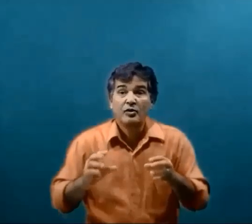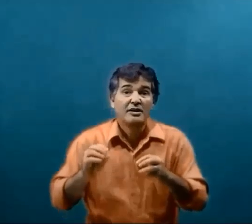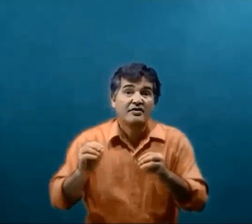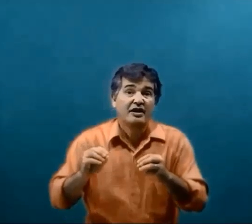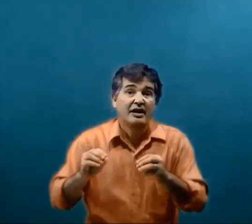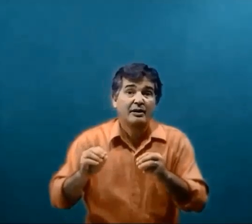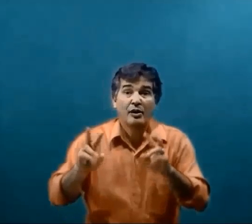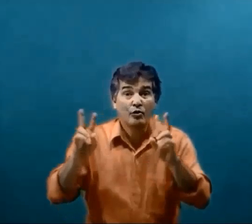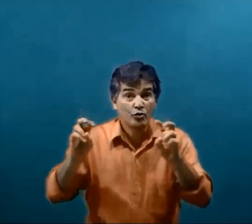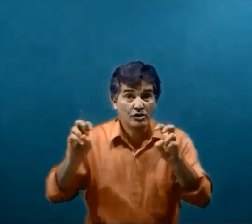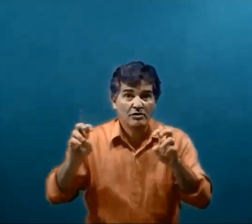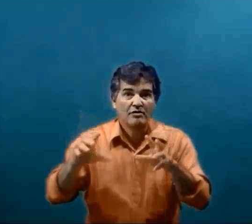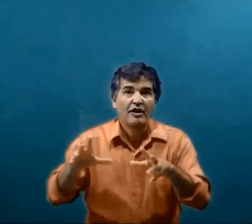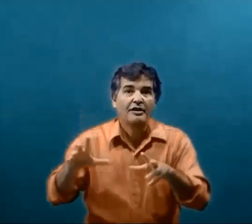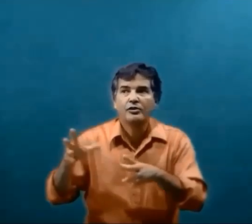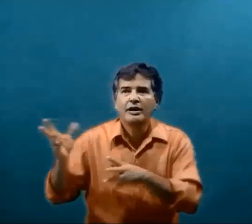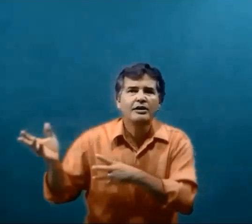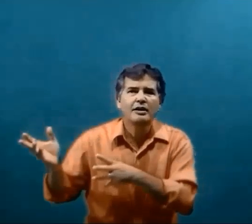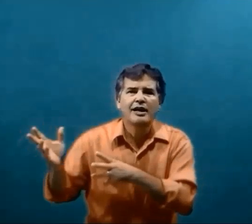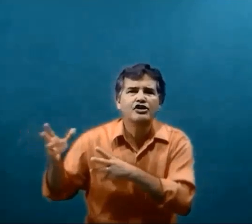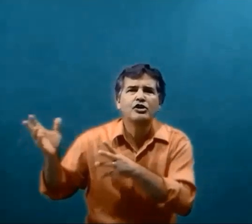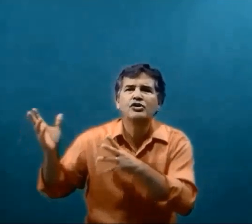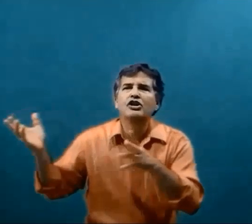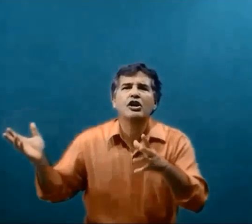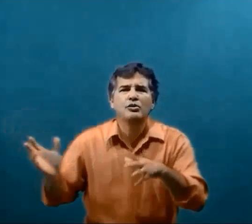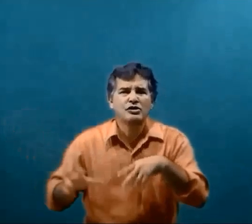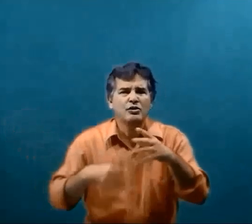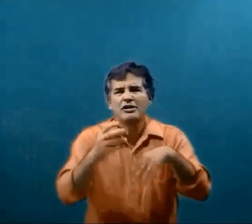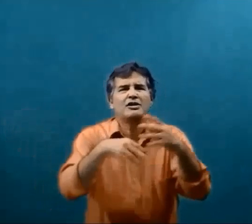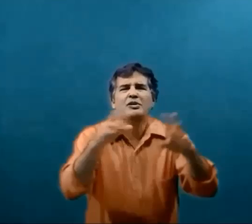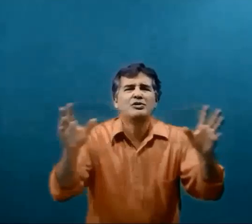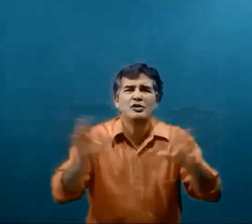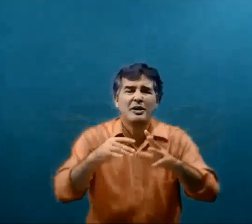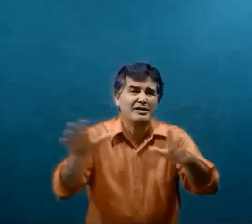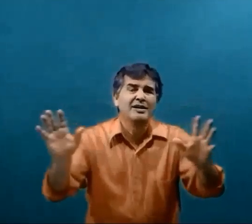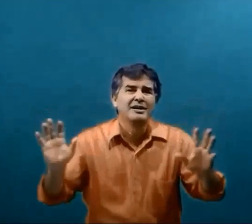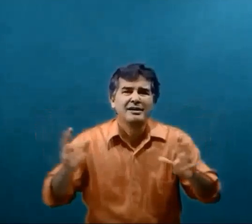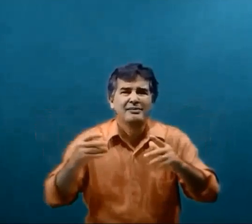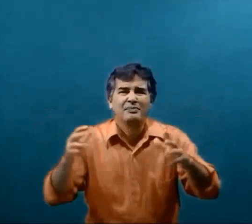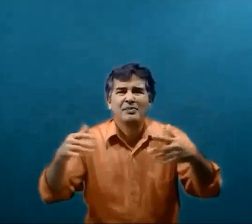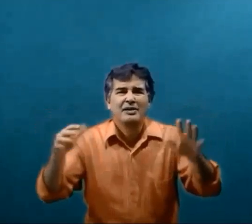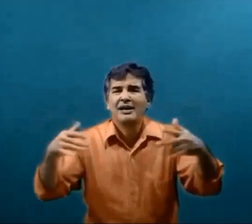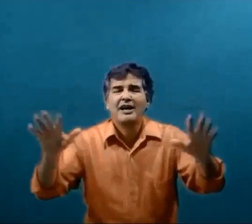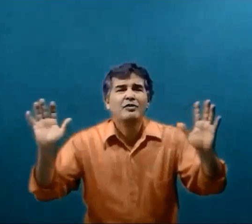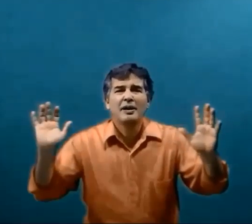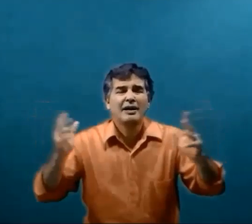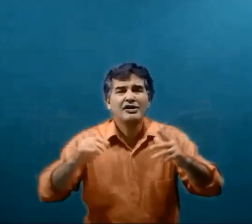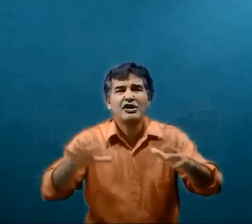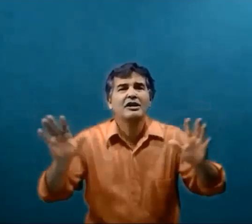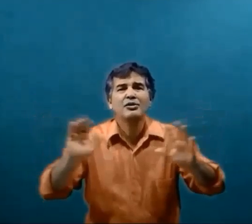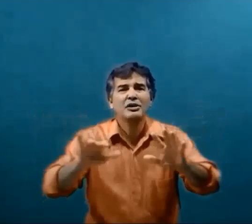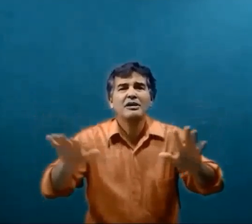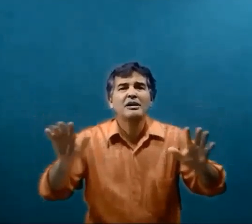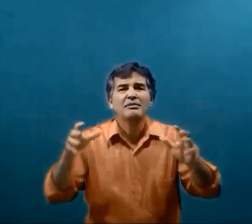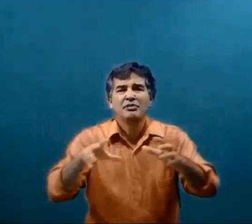começa a falar, alguns falando que é castigo de Deus e outras situações mais que levam para a religião e